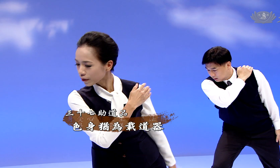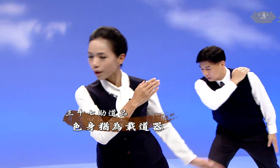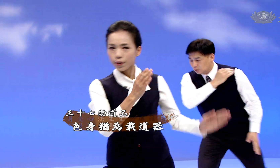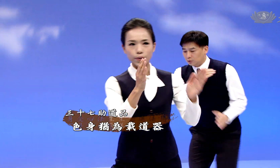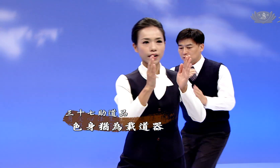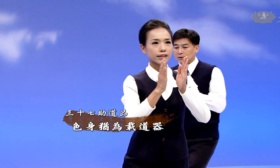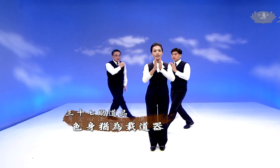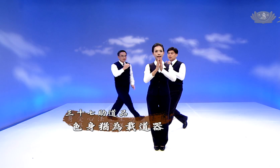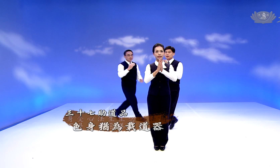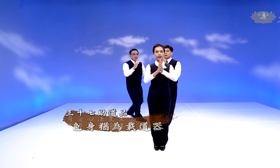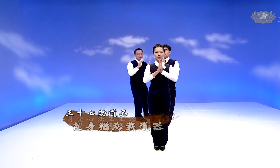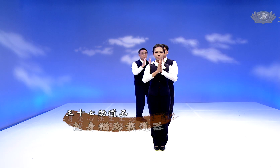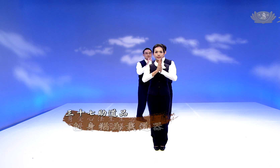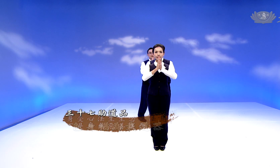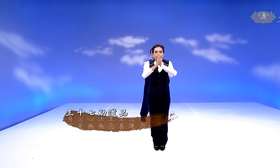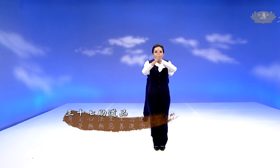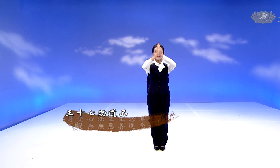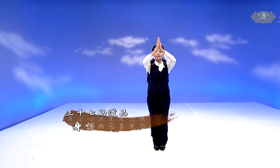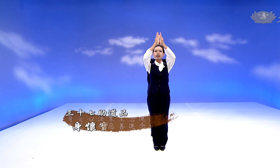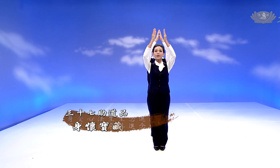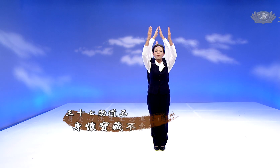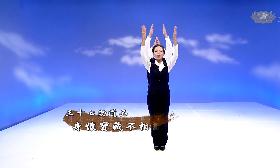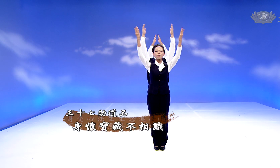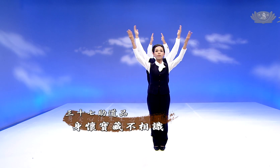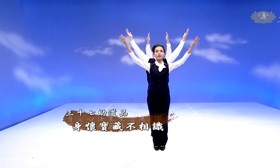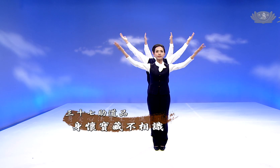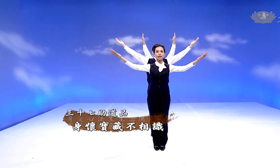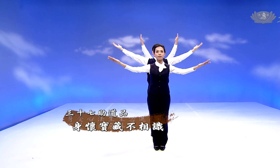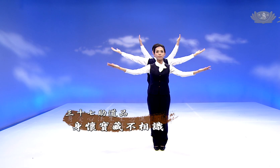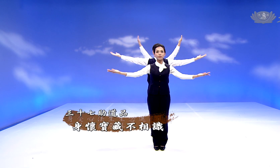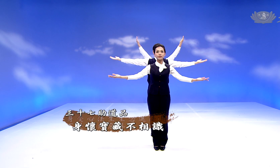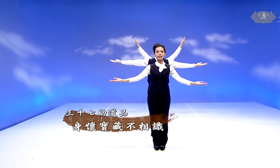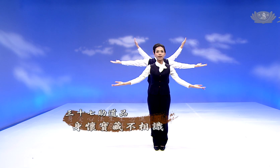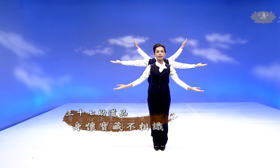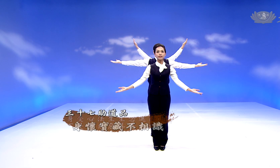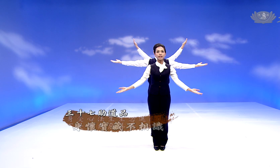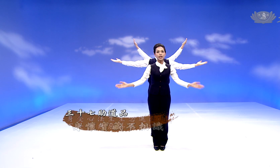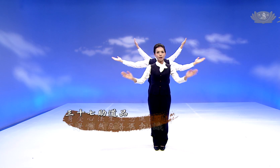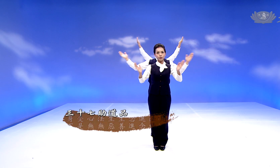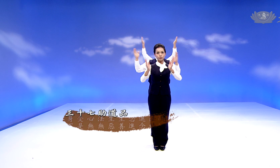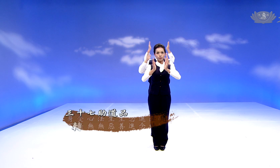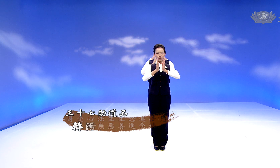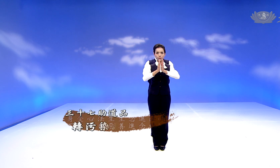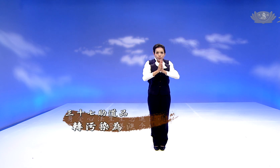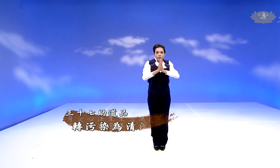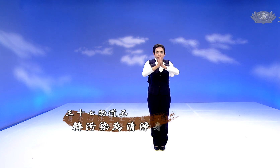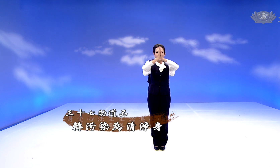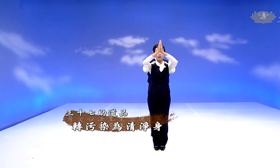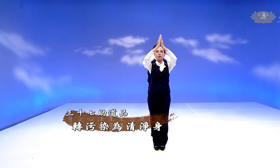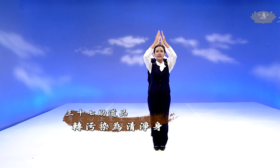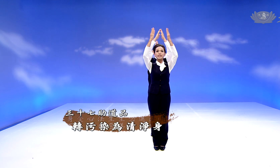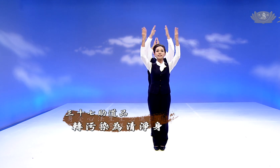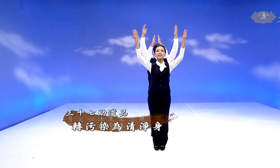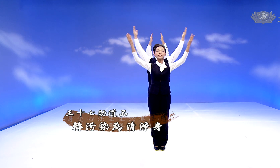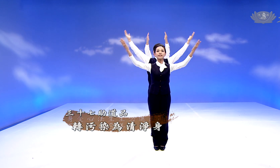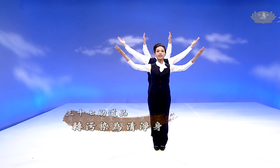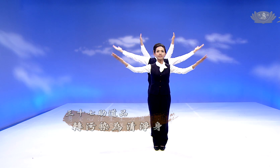犹为再道起，身怀宝藏不相识，转污染为清净